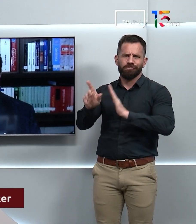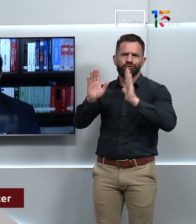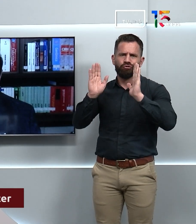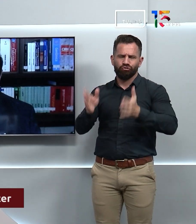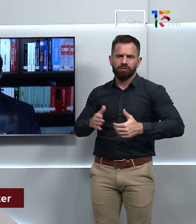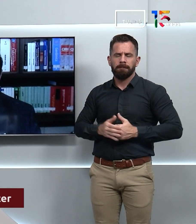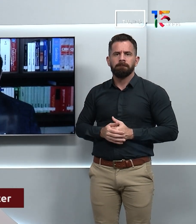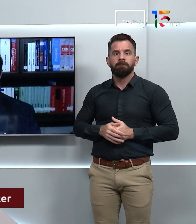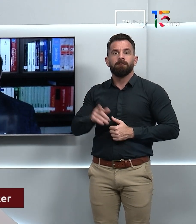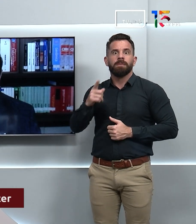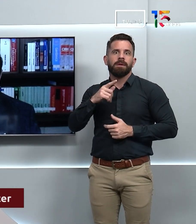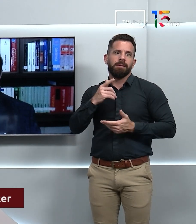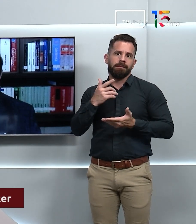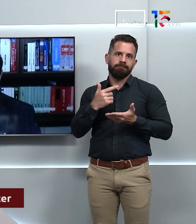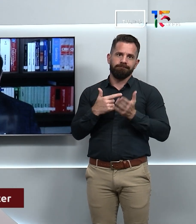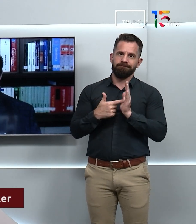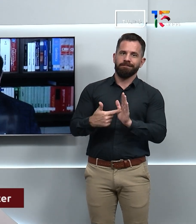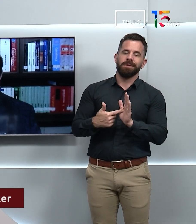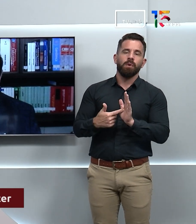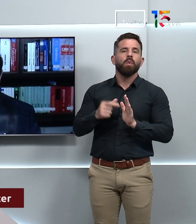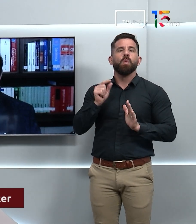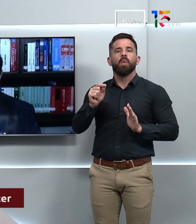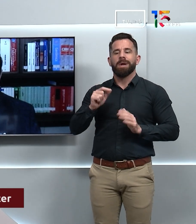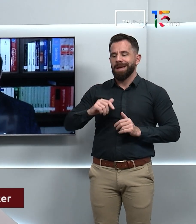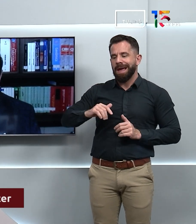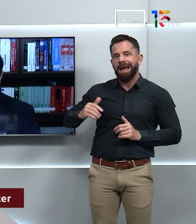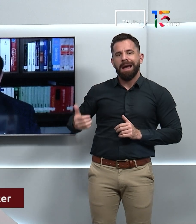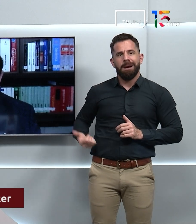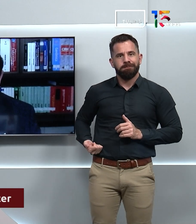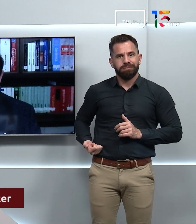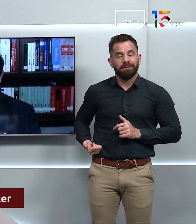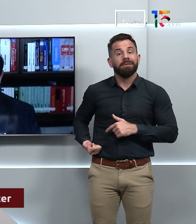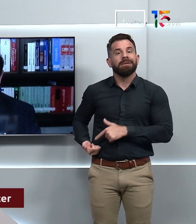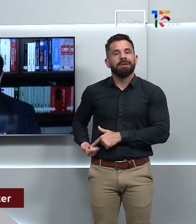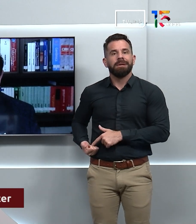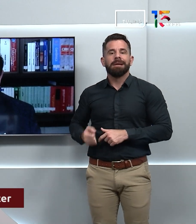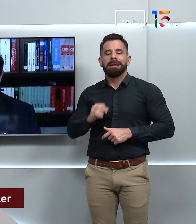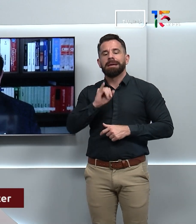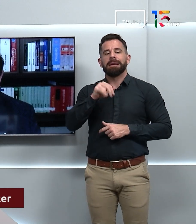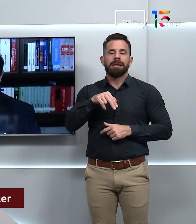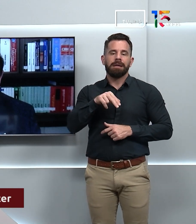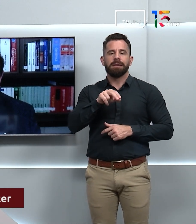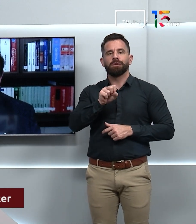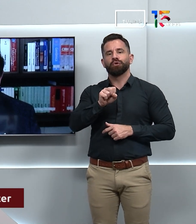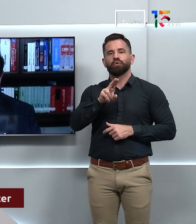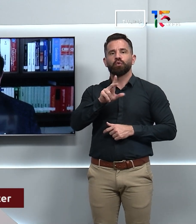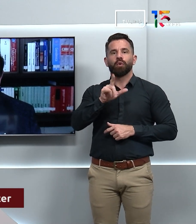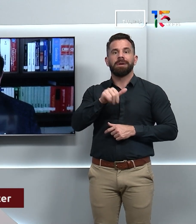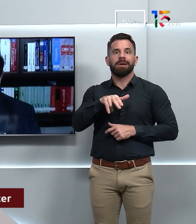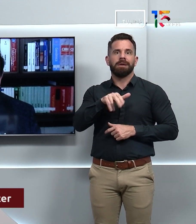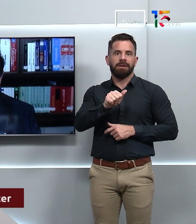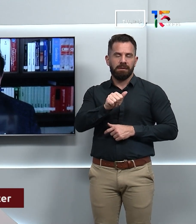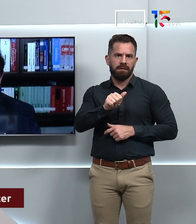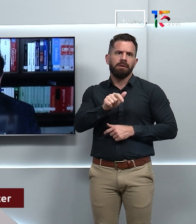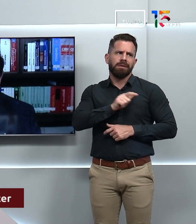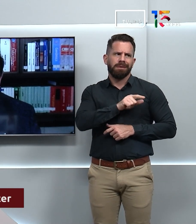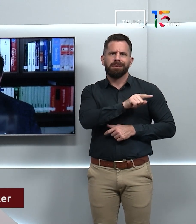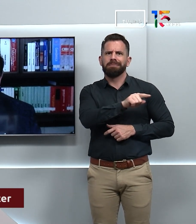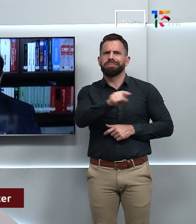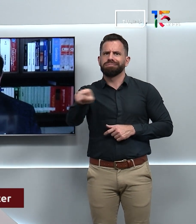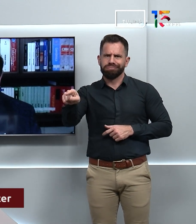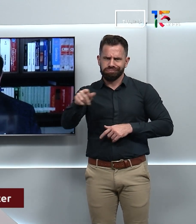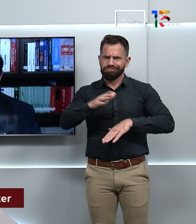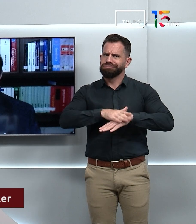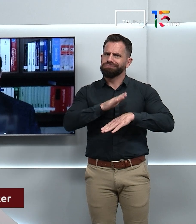sobre a caneta de insulina que tem sido muito utilizada por muitas pessoas com ou sem recomendação médica para perda